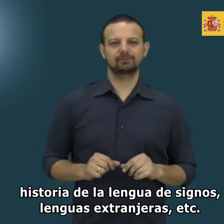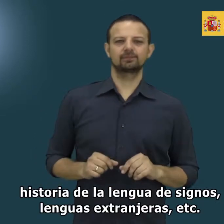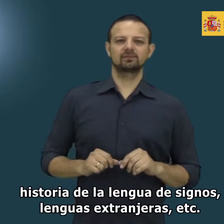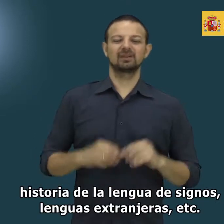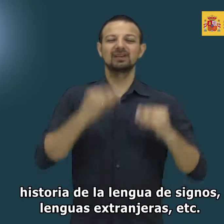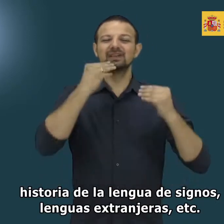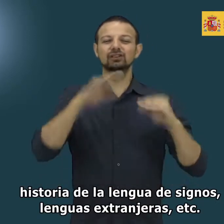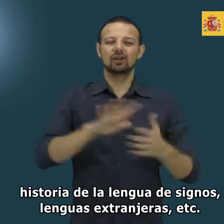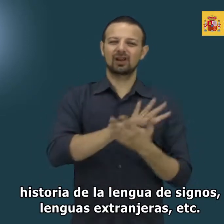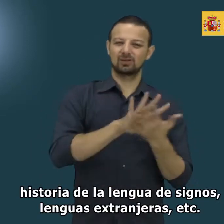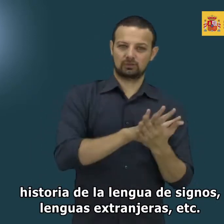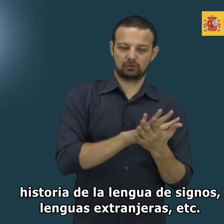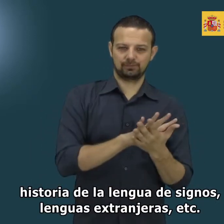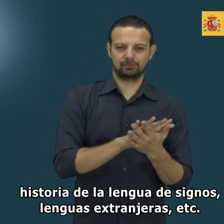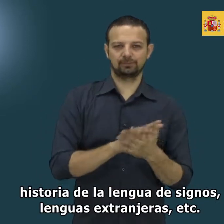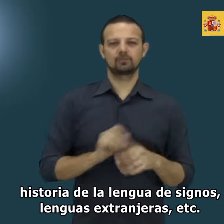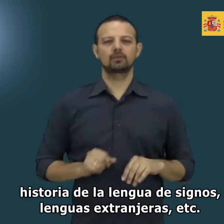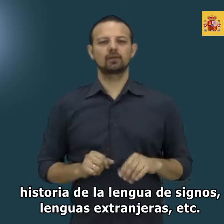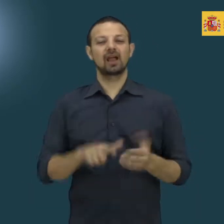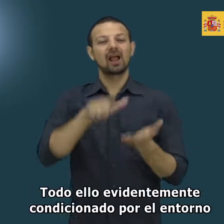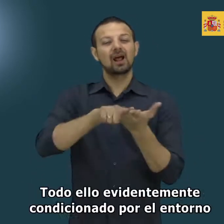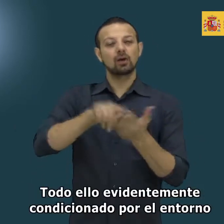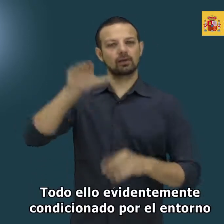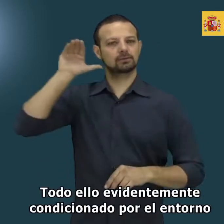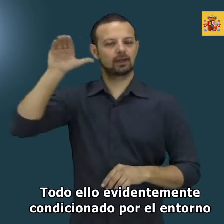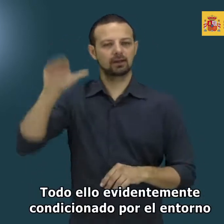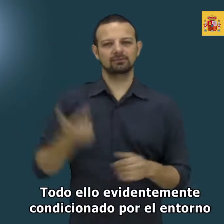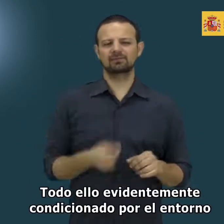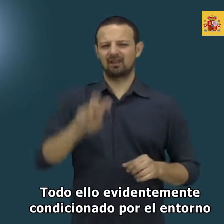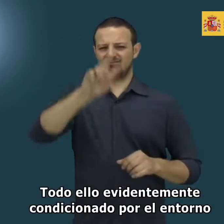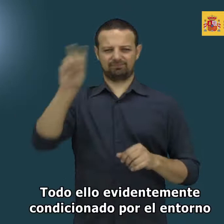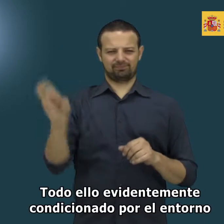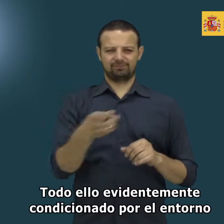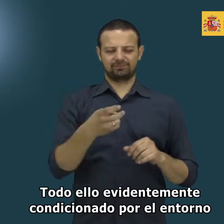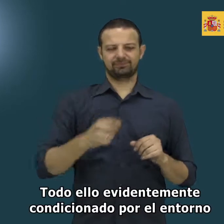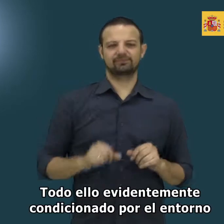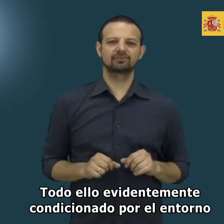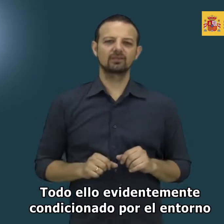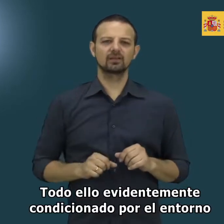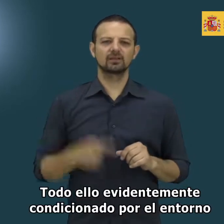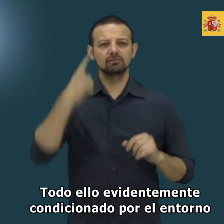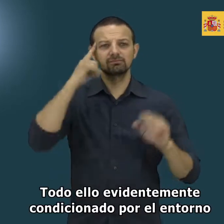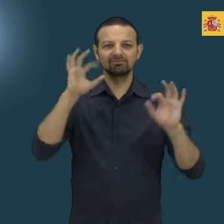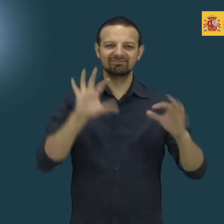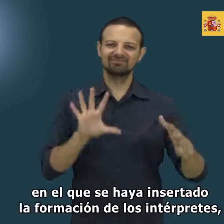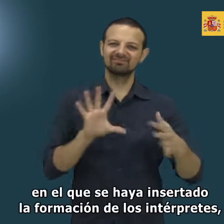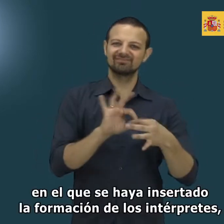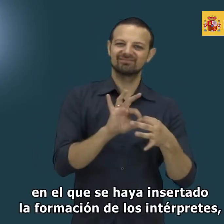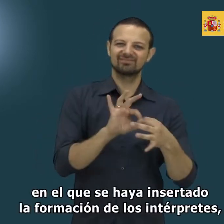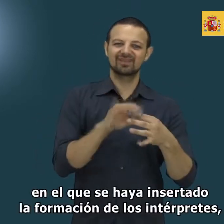lenguas extranjeras, etc. Todo ello evidentemente condicionado por el entorno en el que se haya